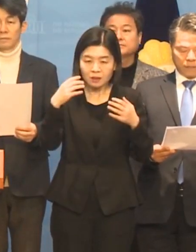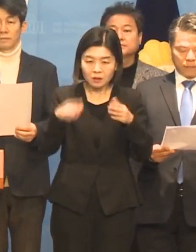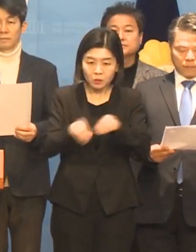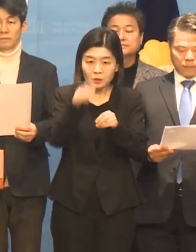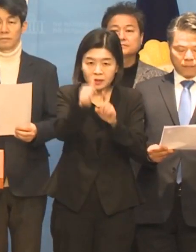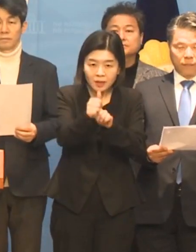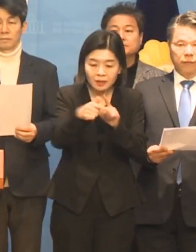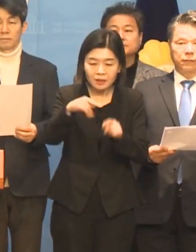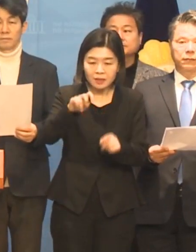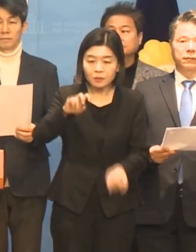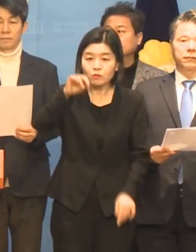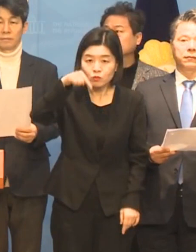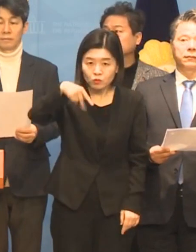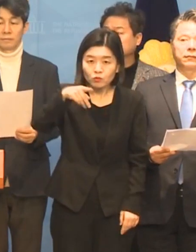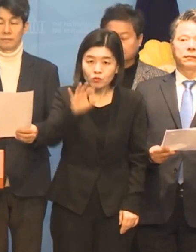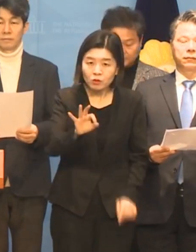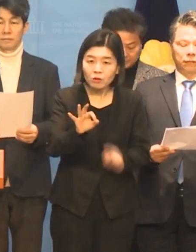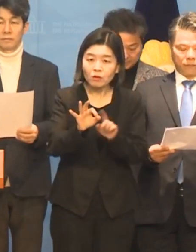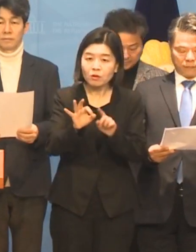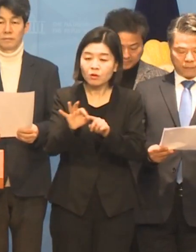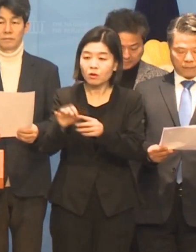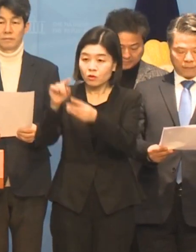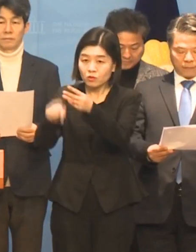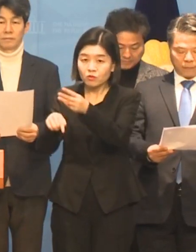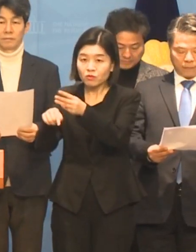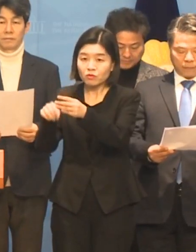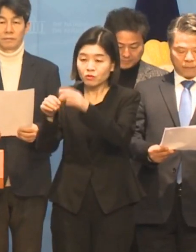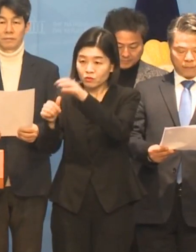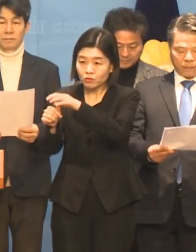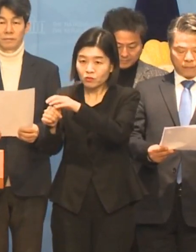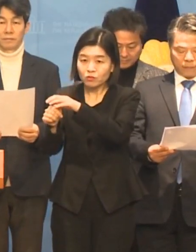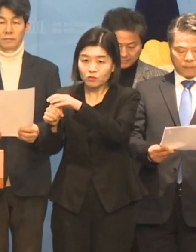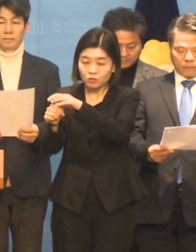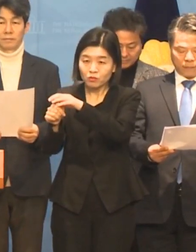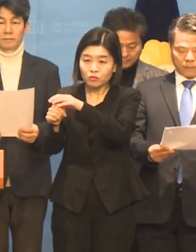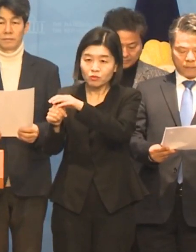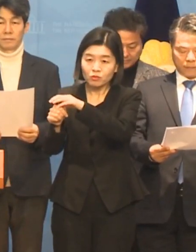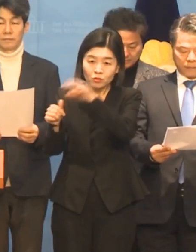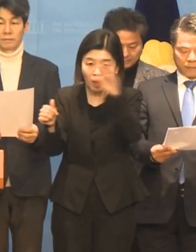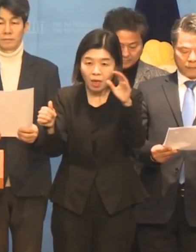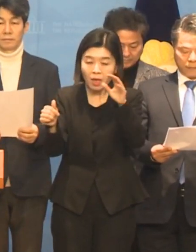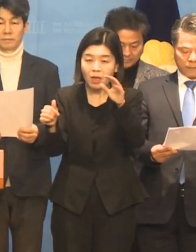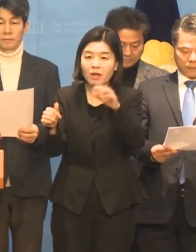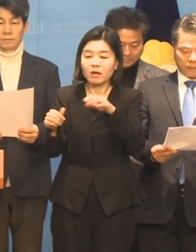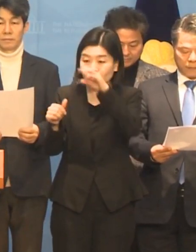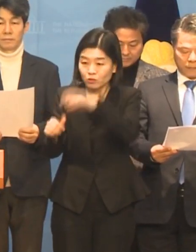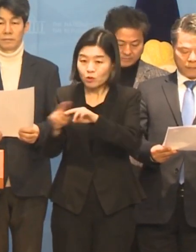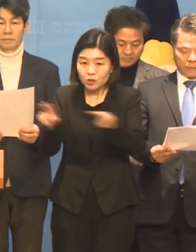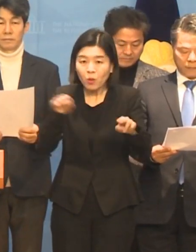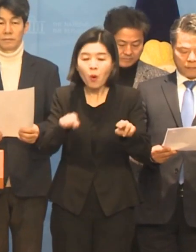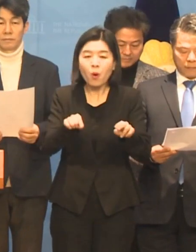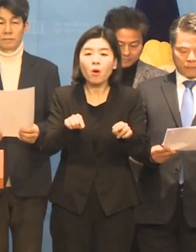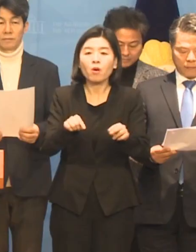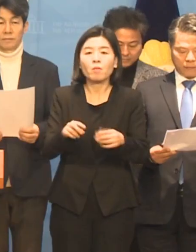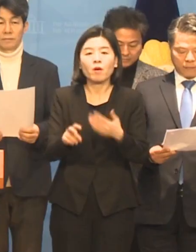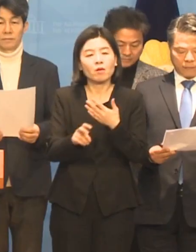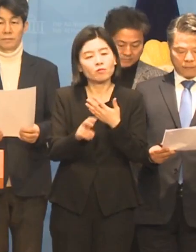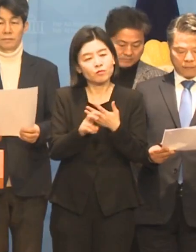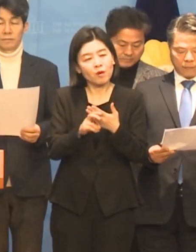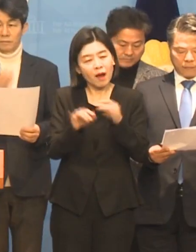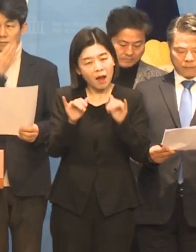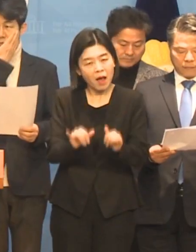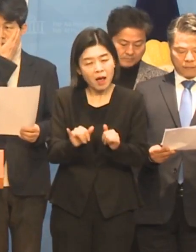구속 취소 결정에 대해 위헌 소지를 이유로 즉시 항고를 하지 않았다고 밝혔지만 이는